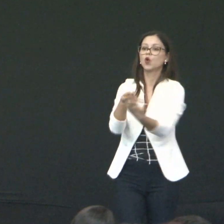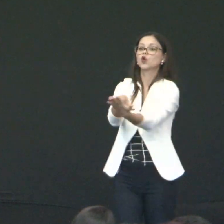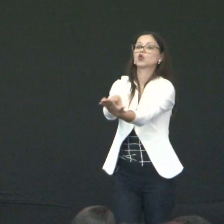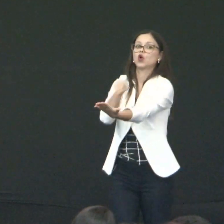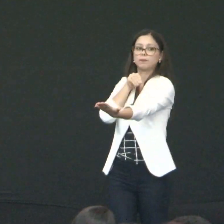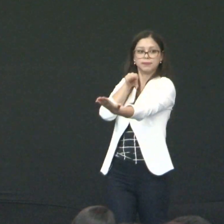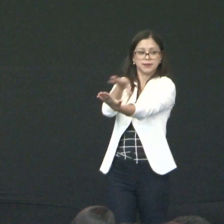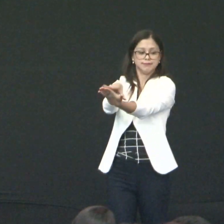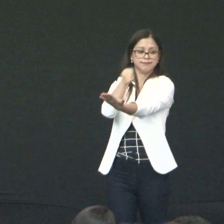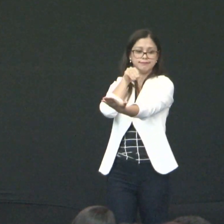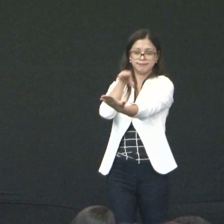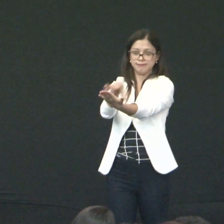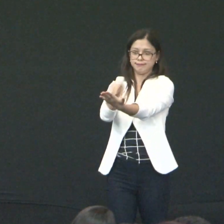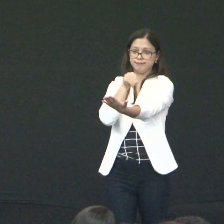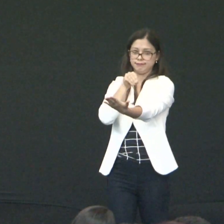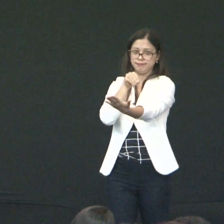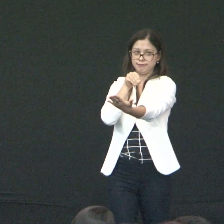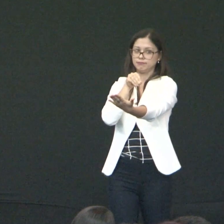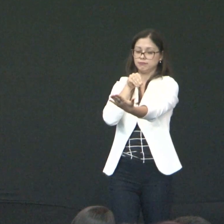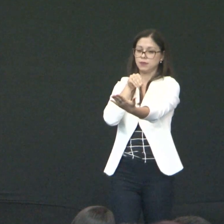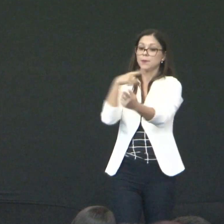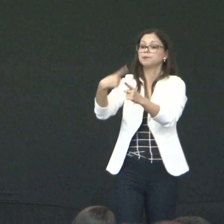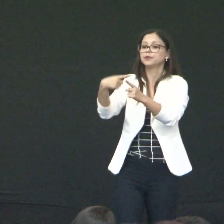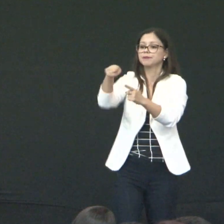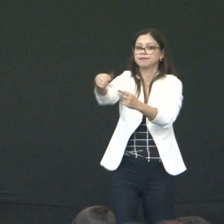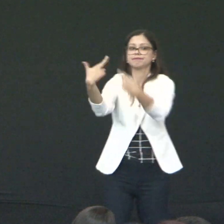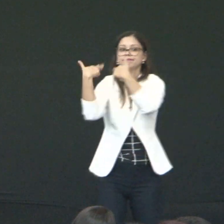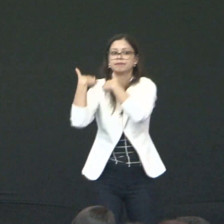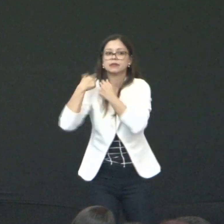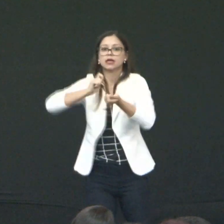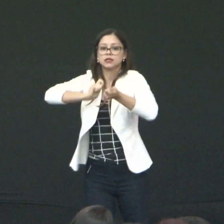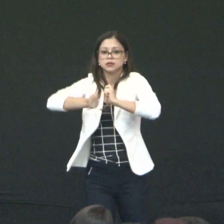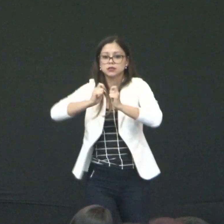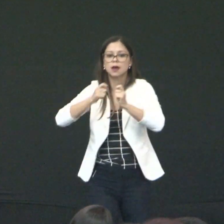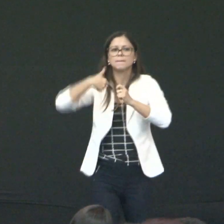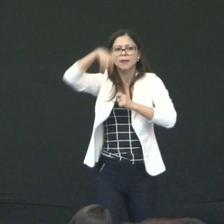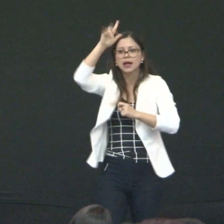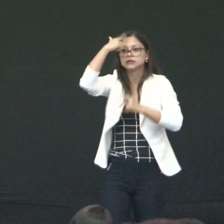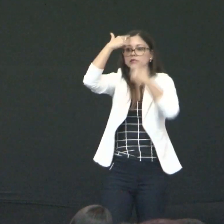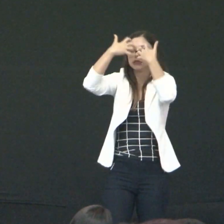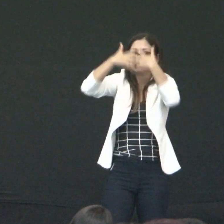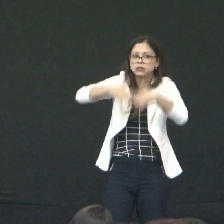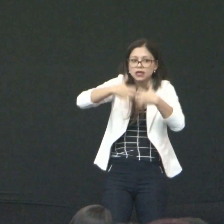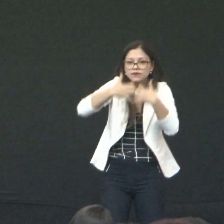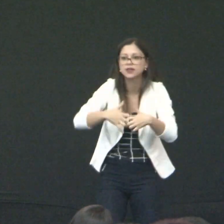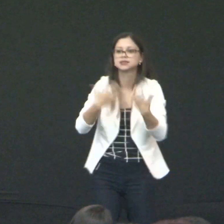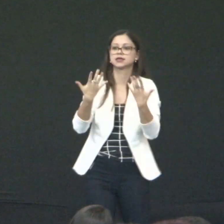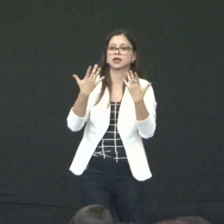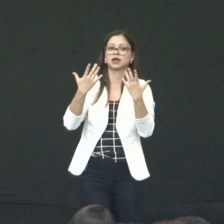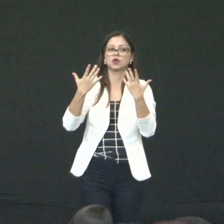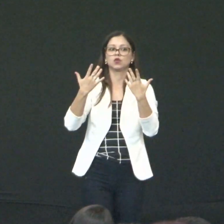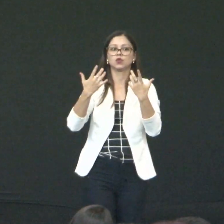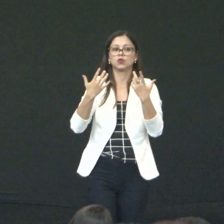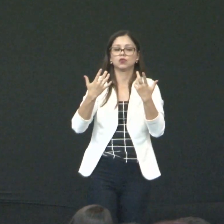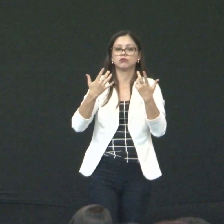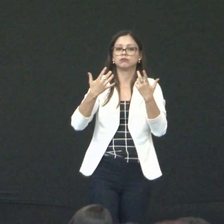intérprete que é o intérprete visto, que copia a tradução desse intérprete sentado. Porque como é mais difícil esse processo